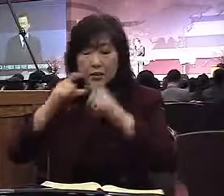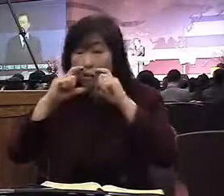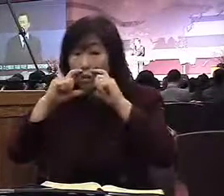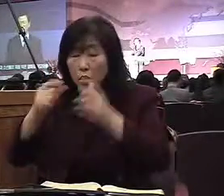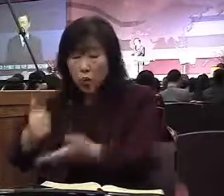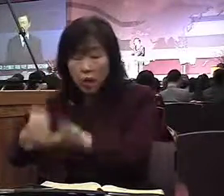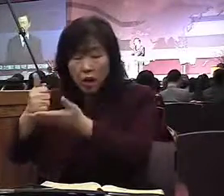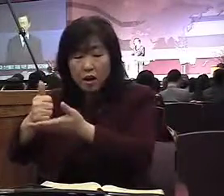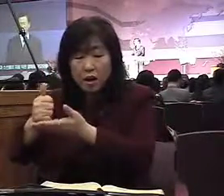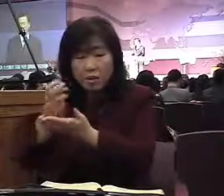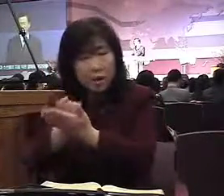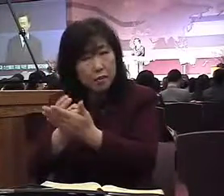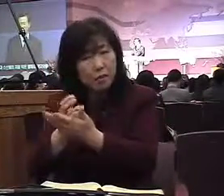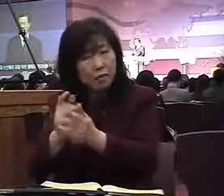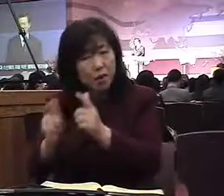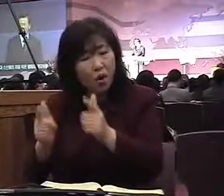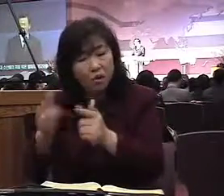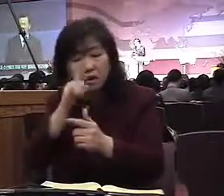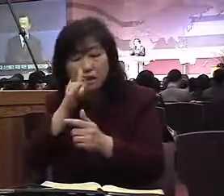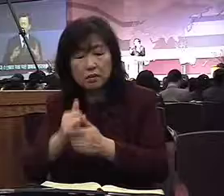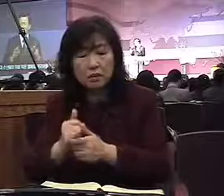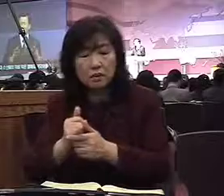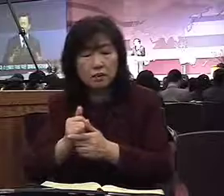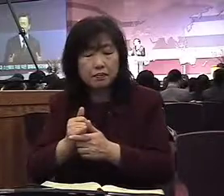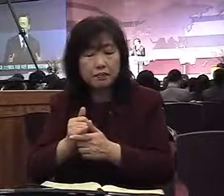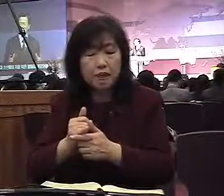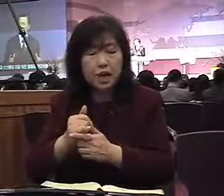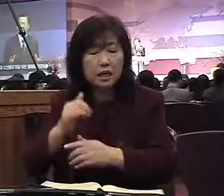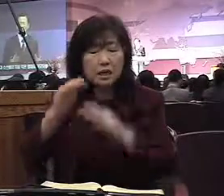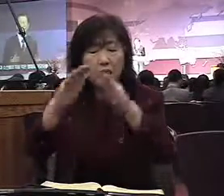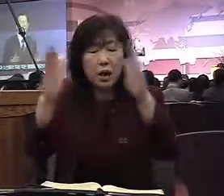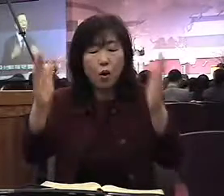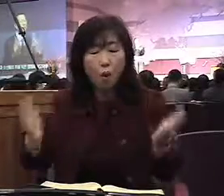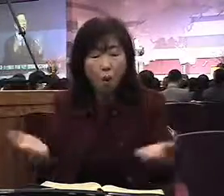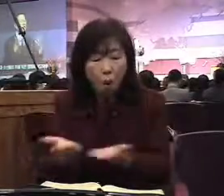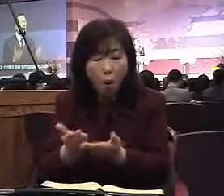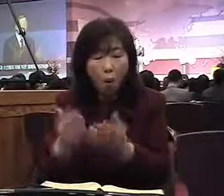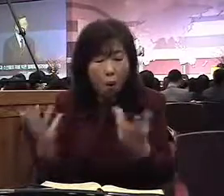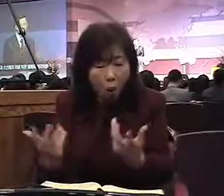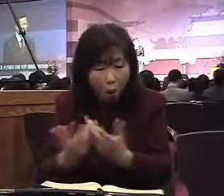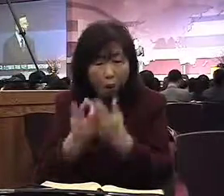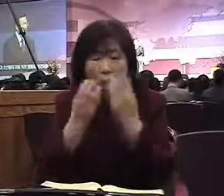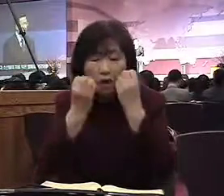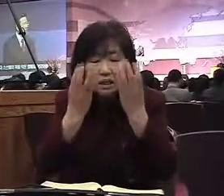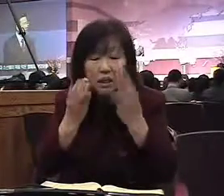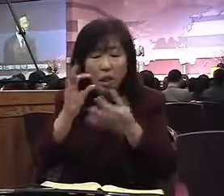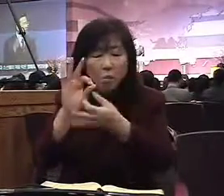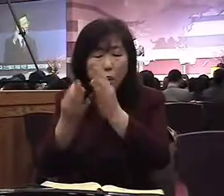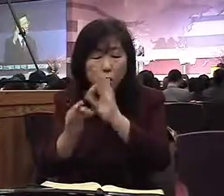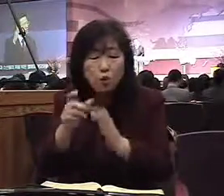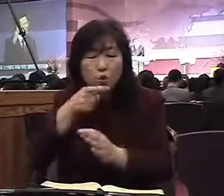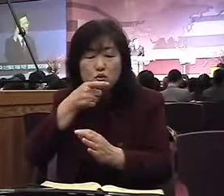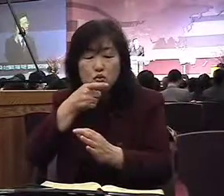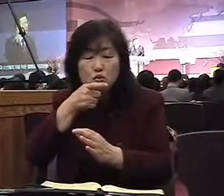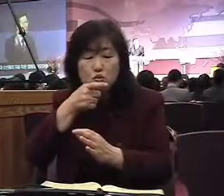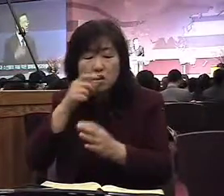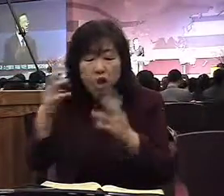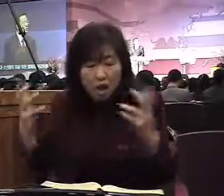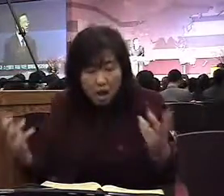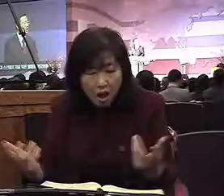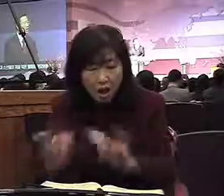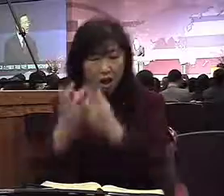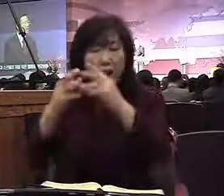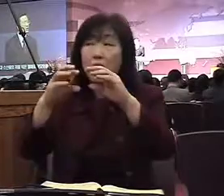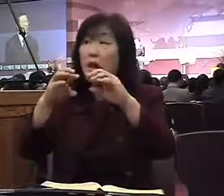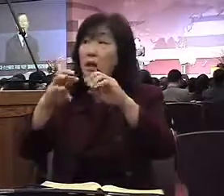방법이 여러 가지가 있습니다만은 창고가 가득히 차고 적들의 새 포도즙이 넘치는 땅과 하늘의 곳간을 가득